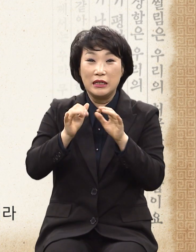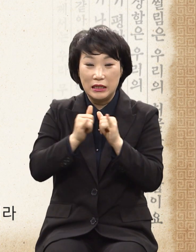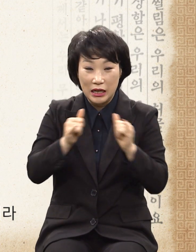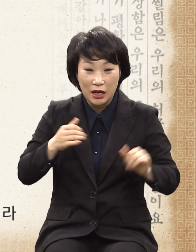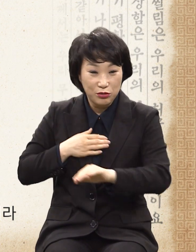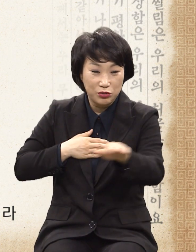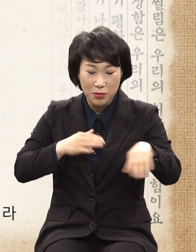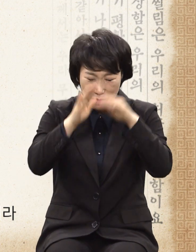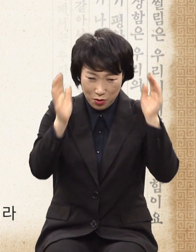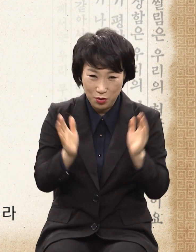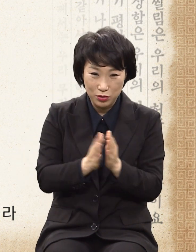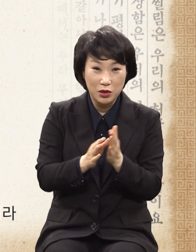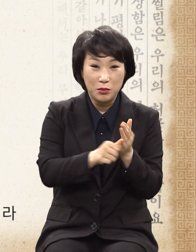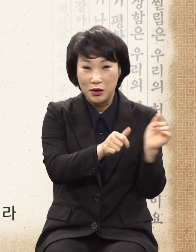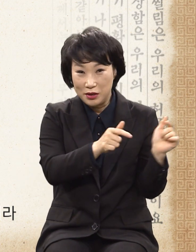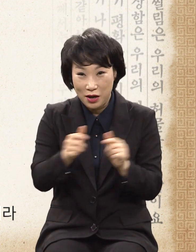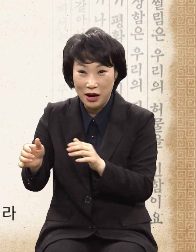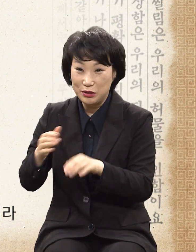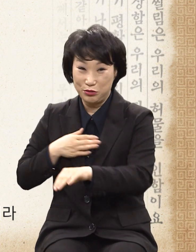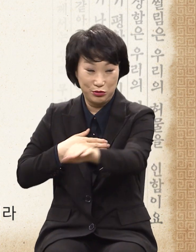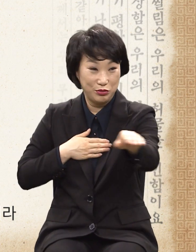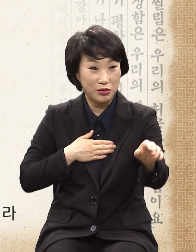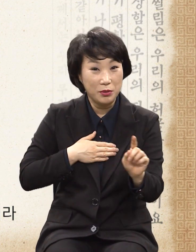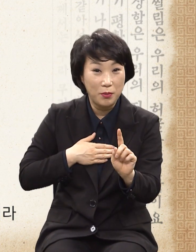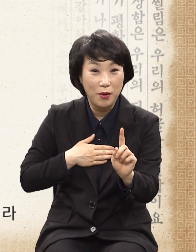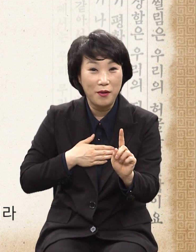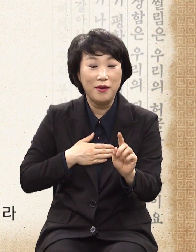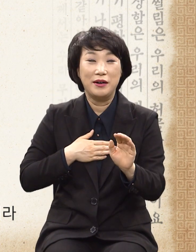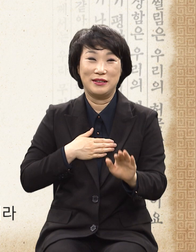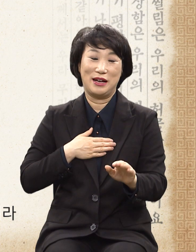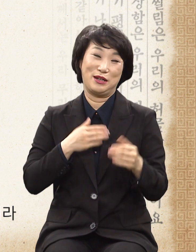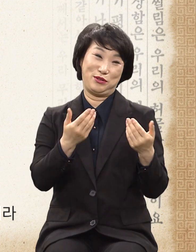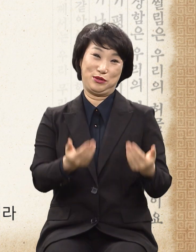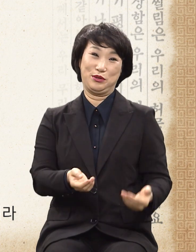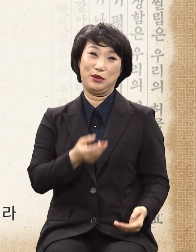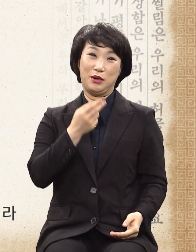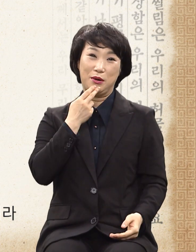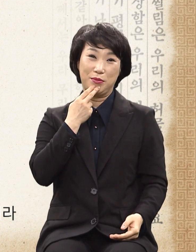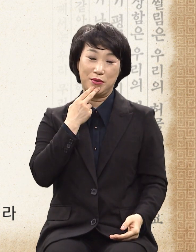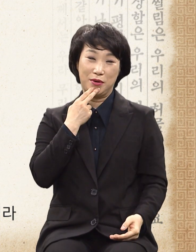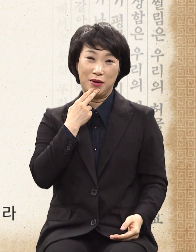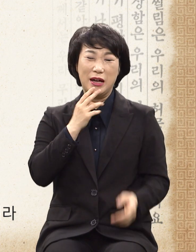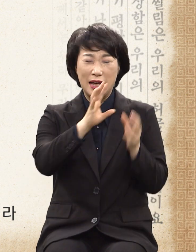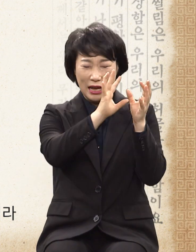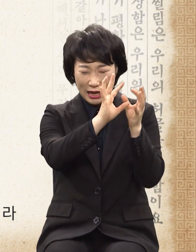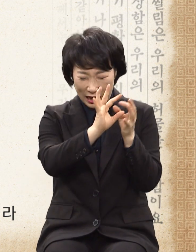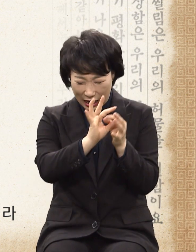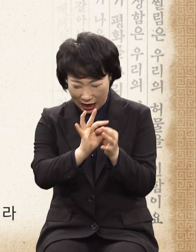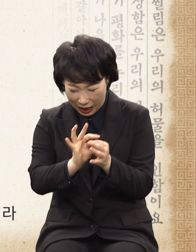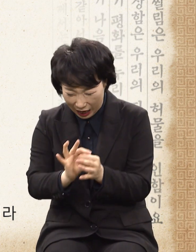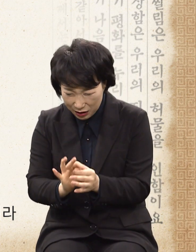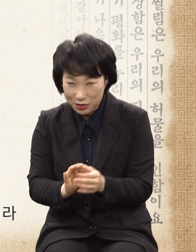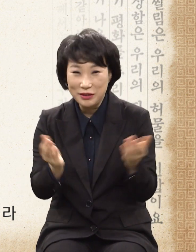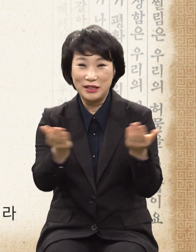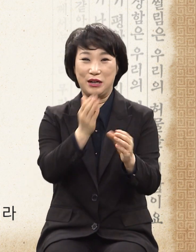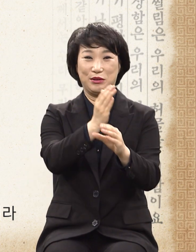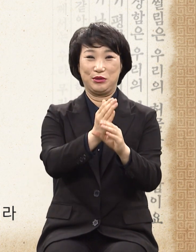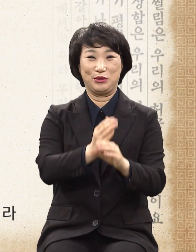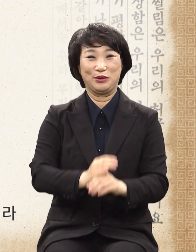창조하신 모든 만물과 모든 인생은 쉬지 않고 계속 일하고